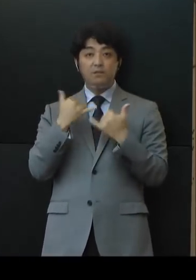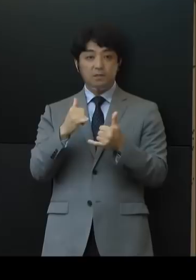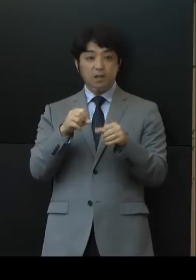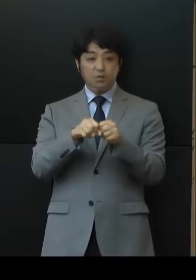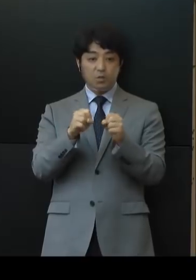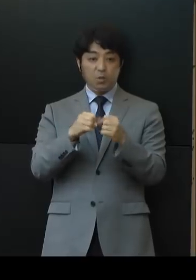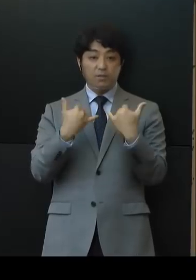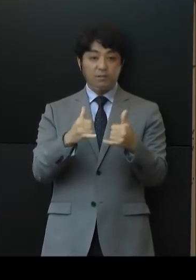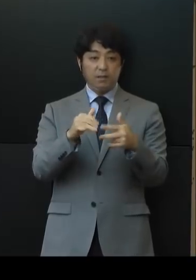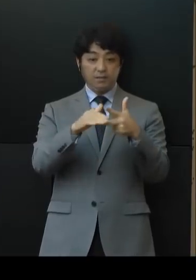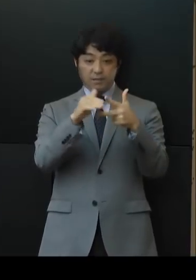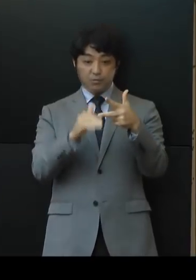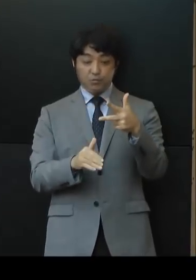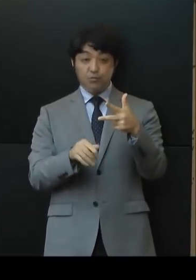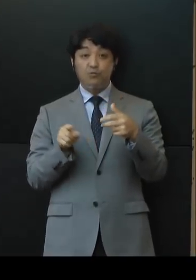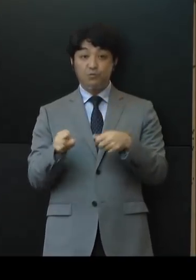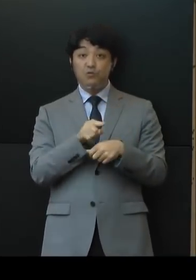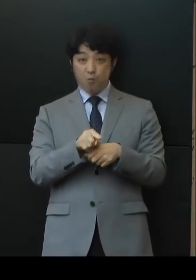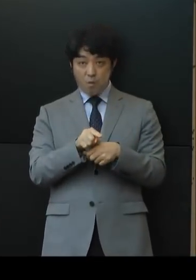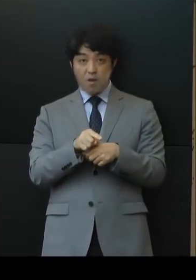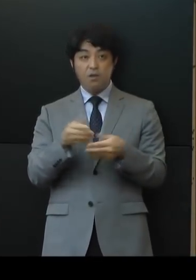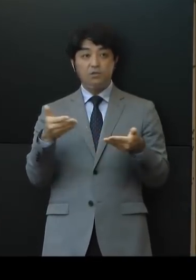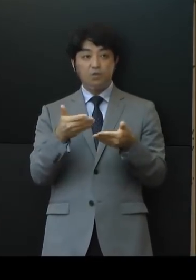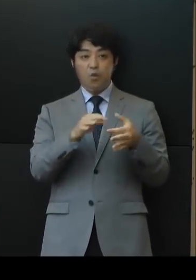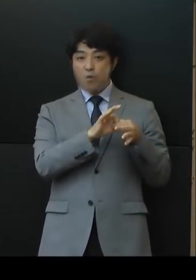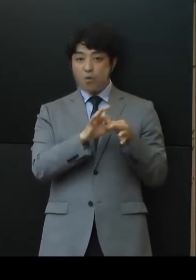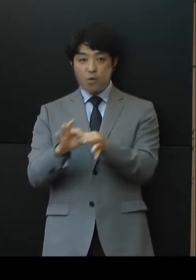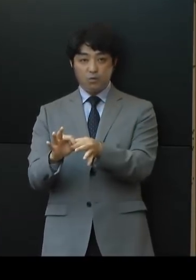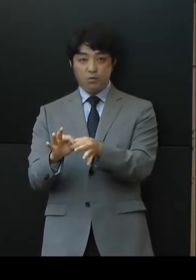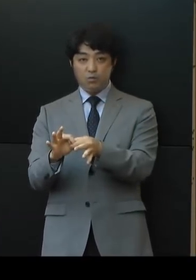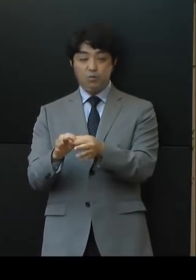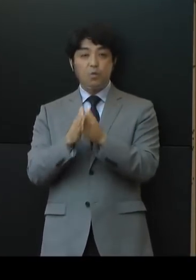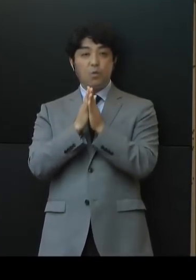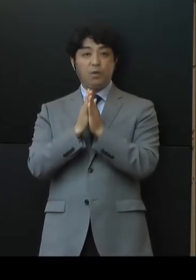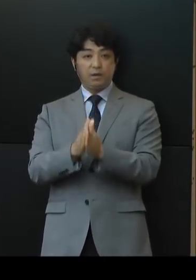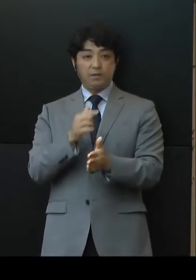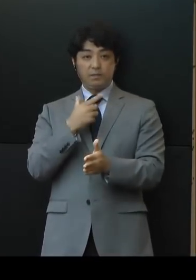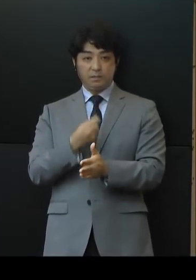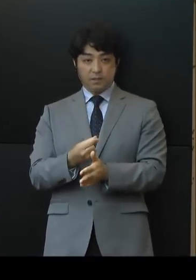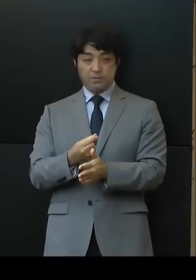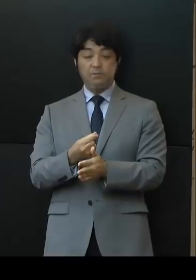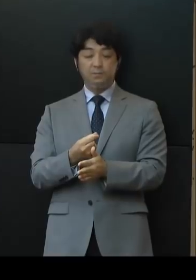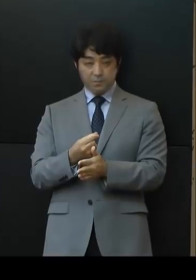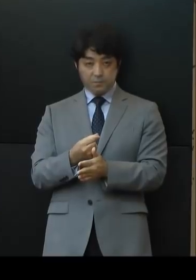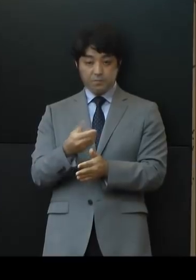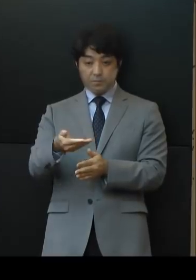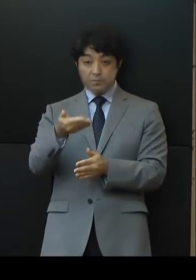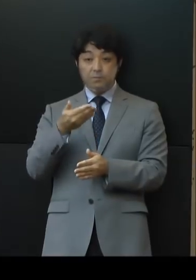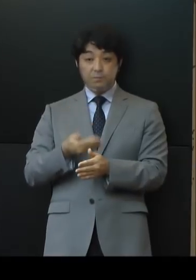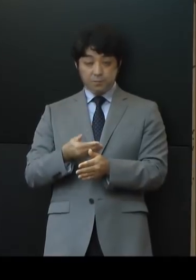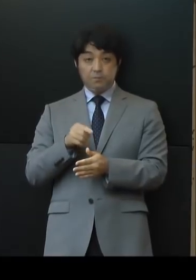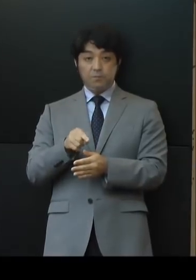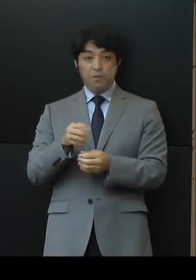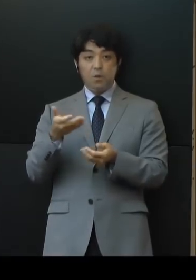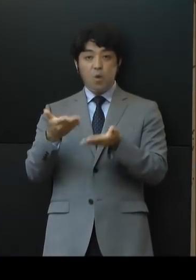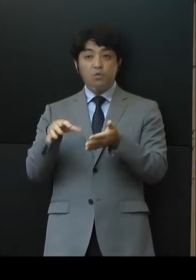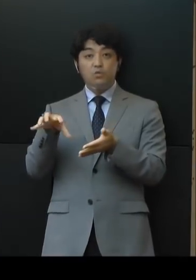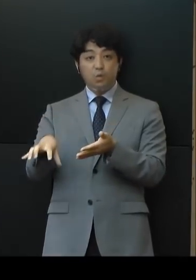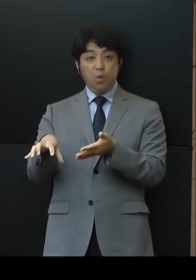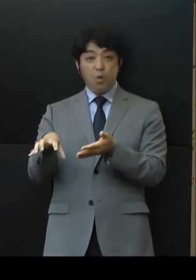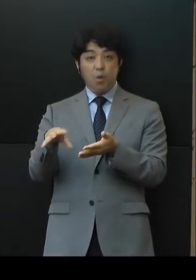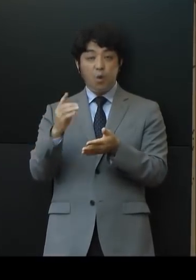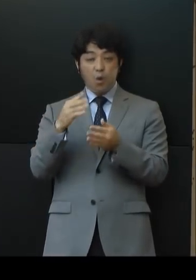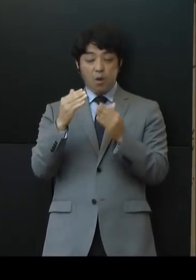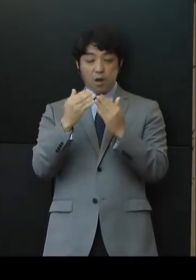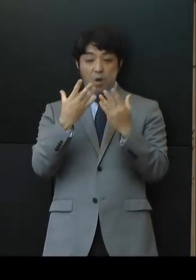害者施設等につきましては事業の継続を要請したい。で括弧2につきましては保育所放課後児童ク